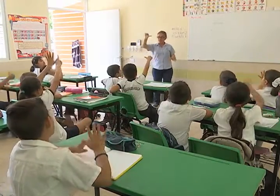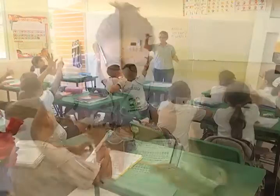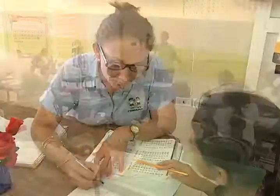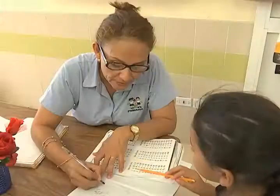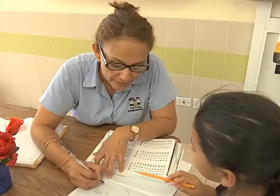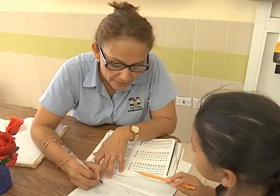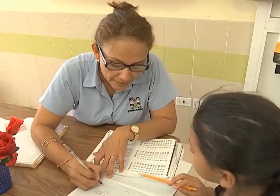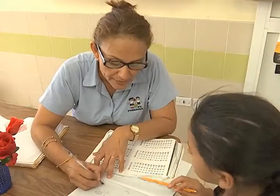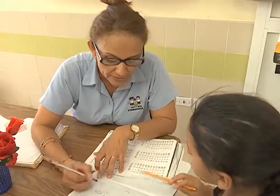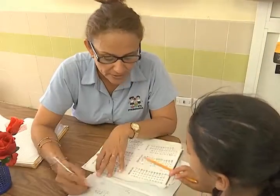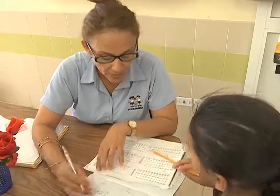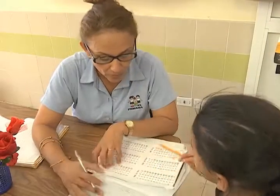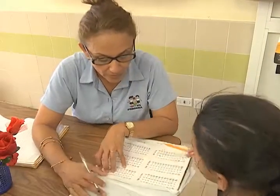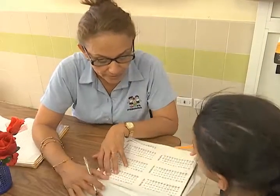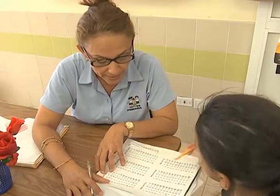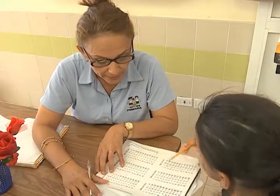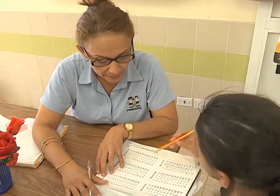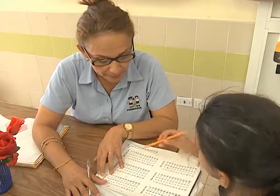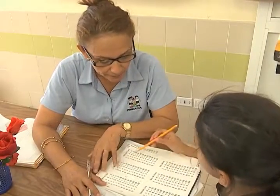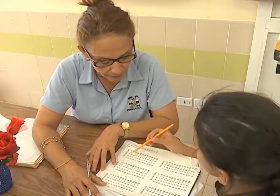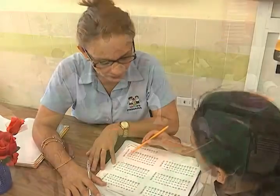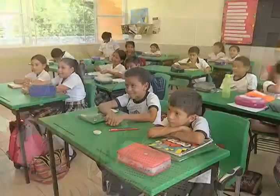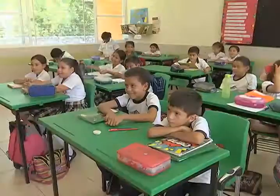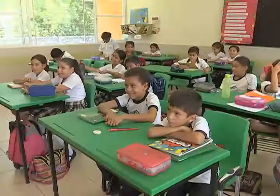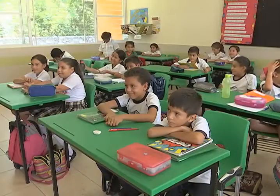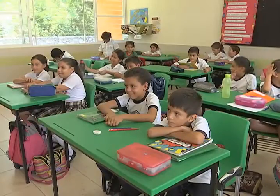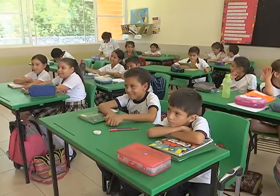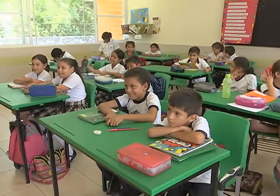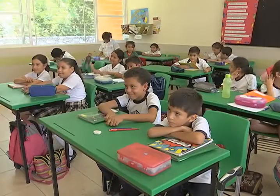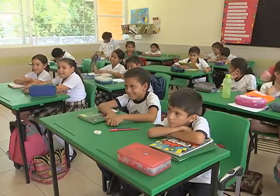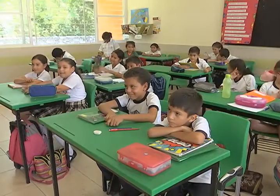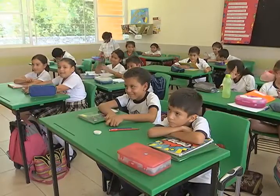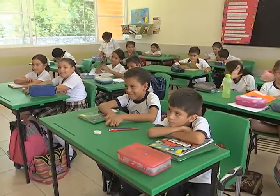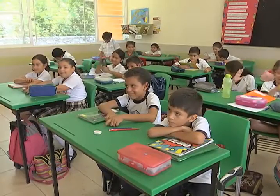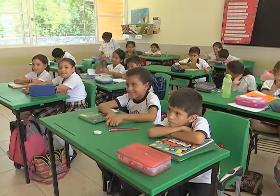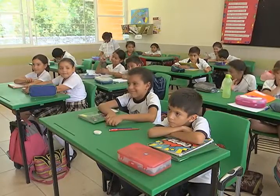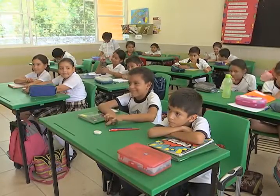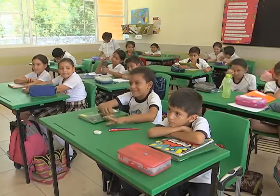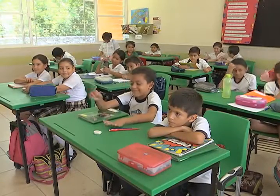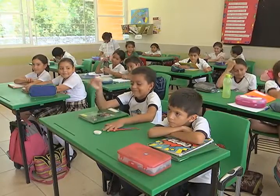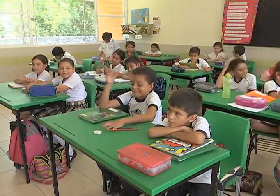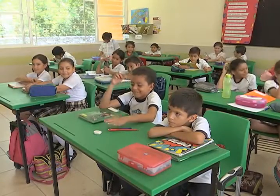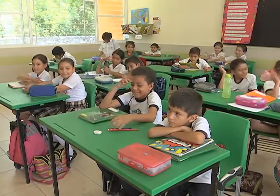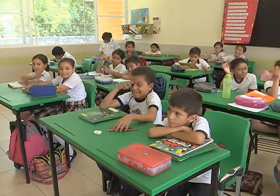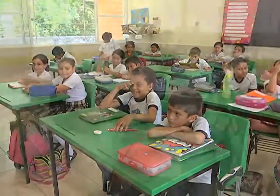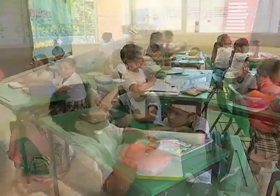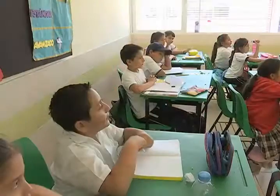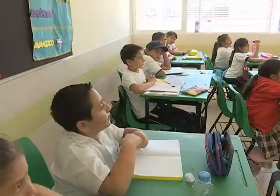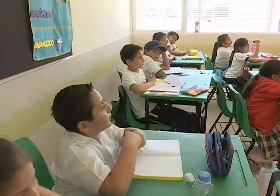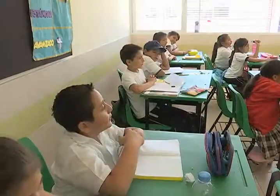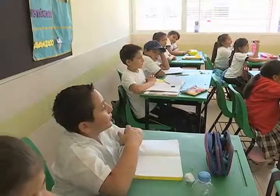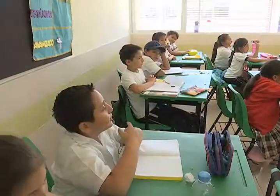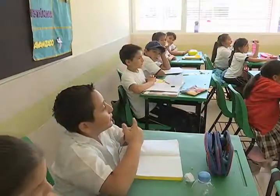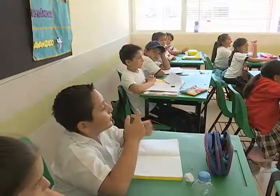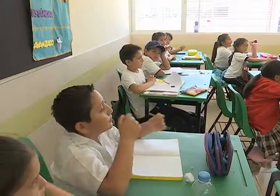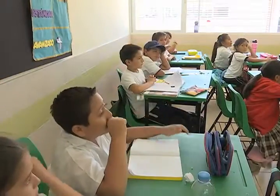Desde eso, emprendió este complemento a sus enseñanzas, lo cual permitirá que todos tengan las mismas oportunidades.